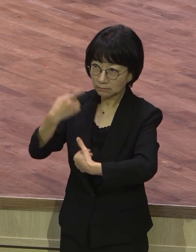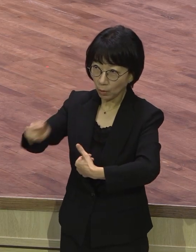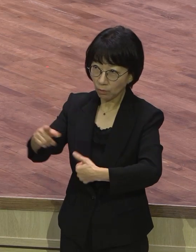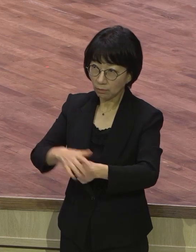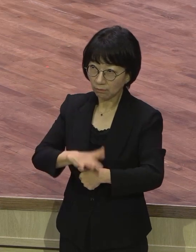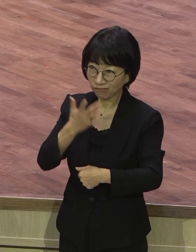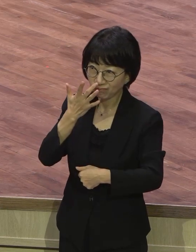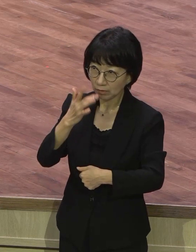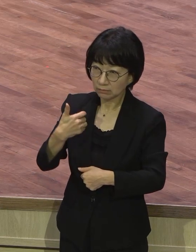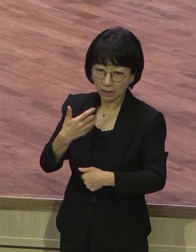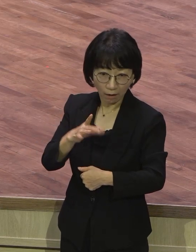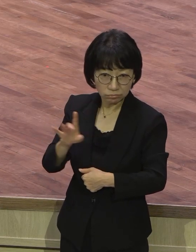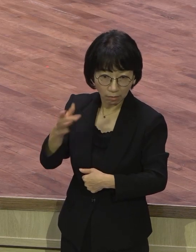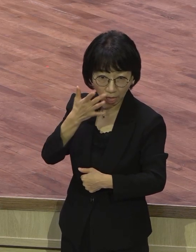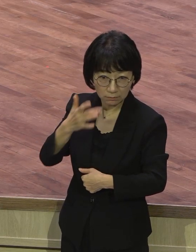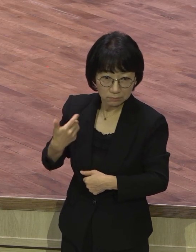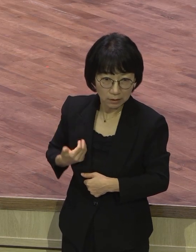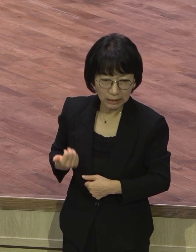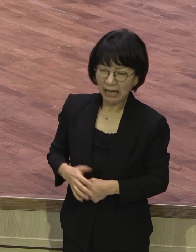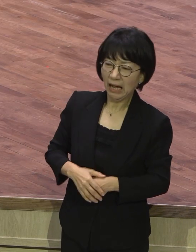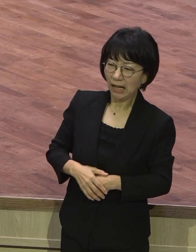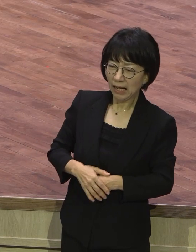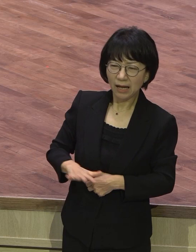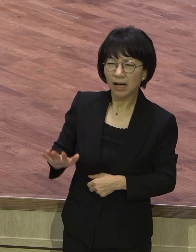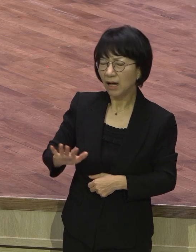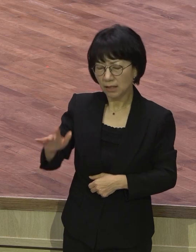몰라. 이미 다 진 거예요.